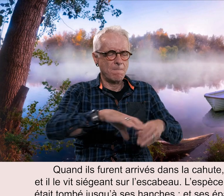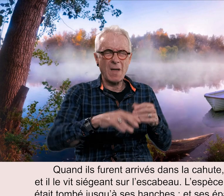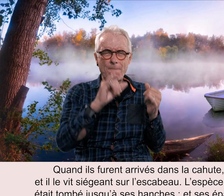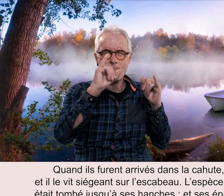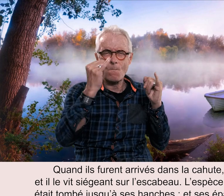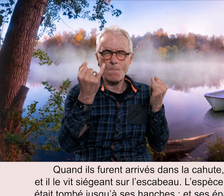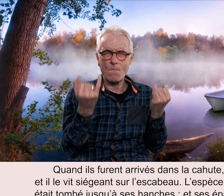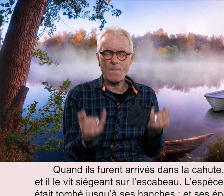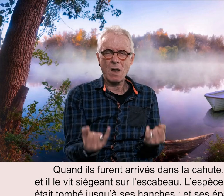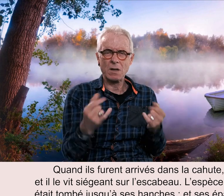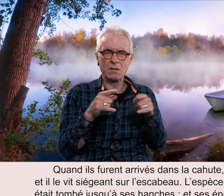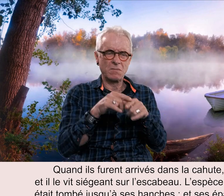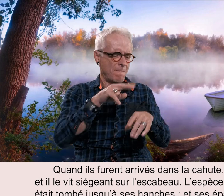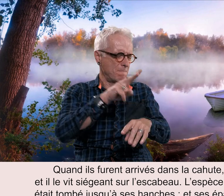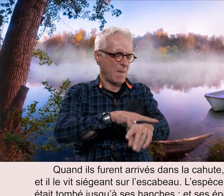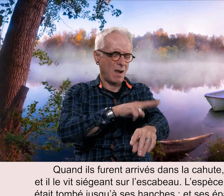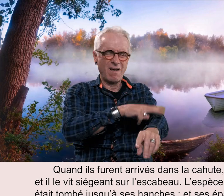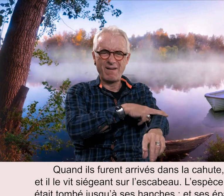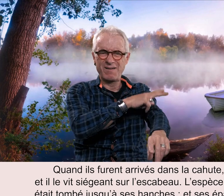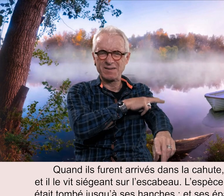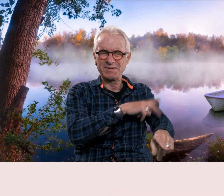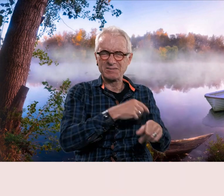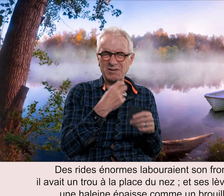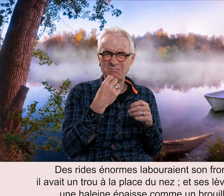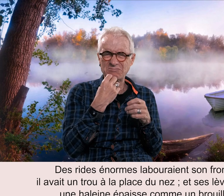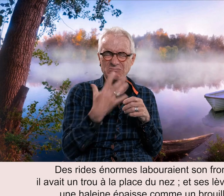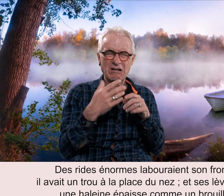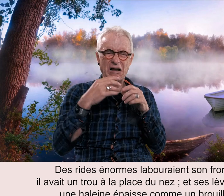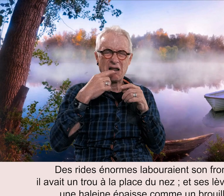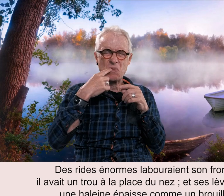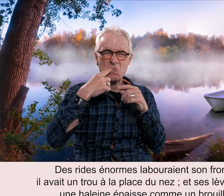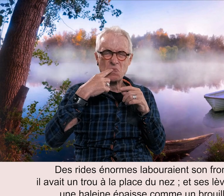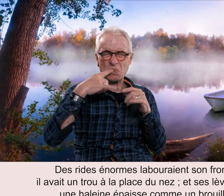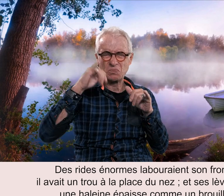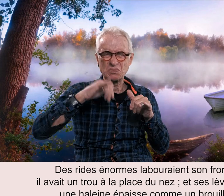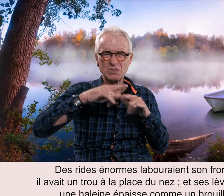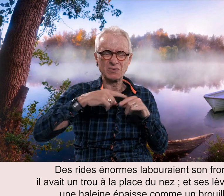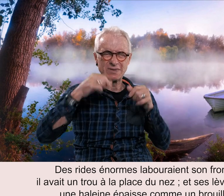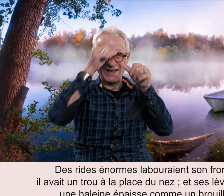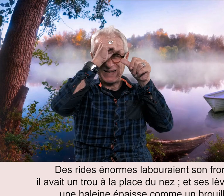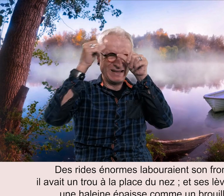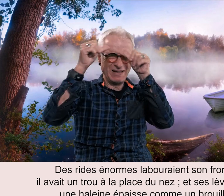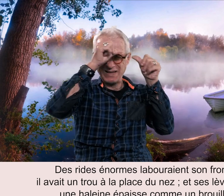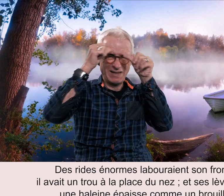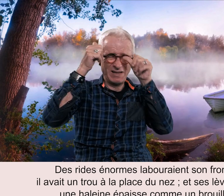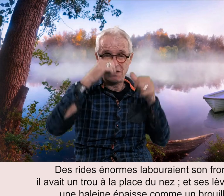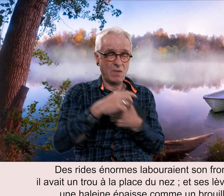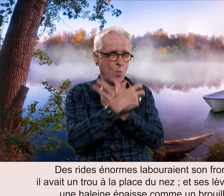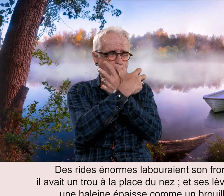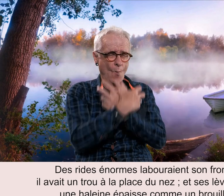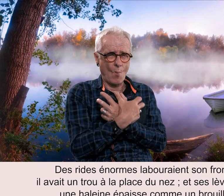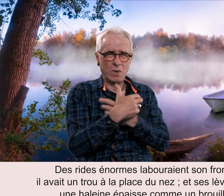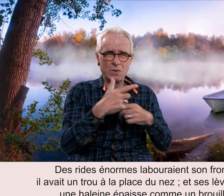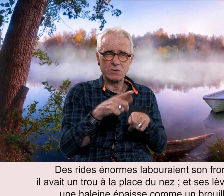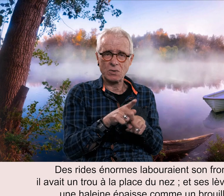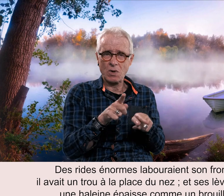disparaissaient sous des plaques de pustules écailleuses. Des rides énormes labouraient son front, tel qu'un squelette, il avait